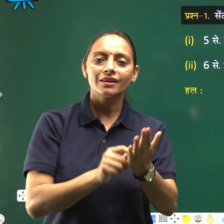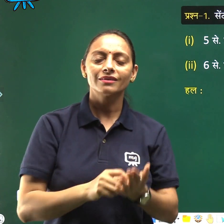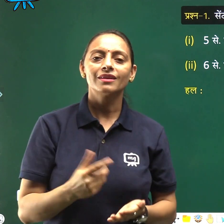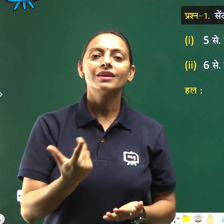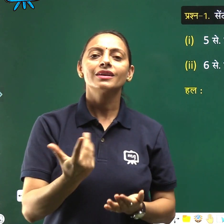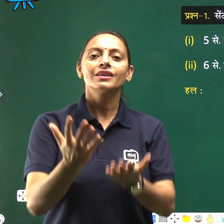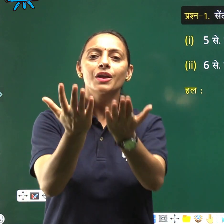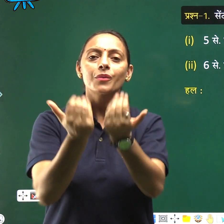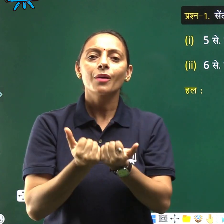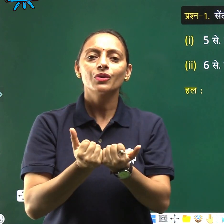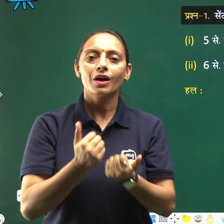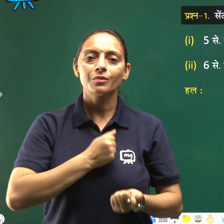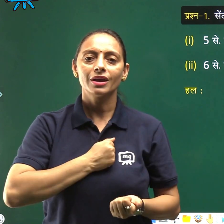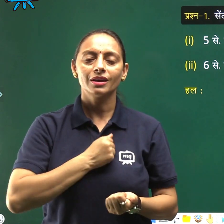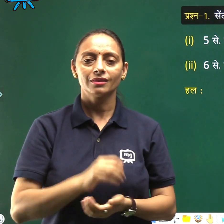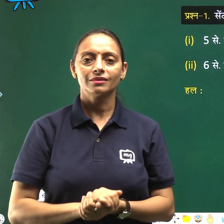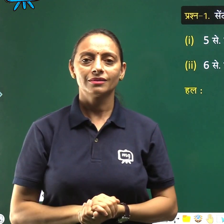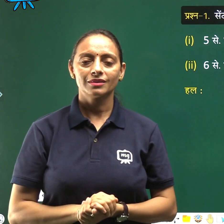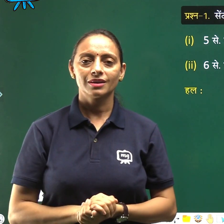कितना प्राप्त हुआ हमें?